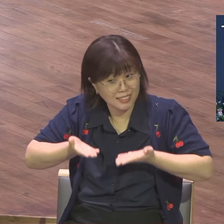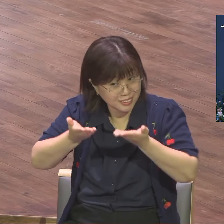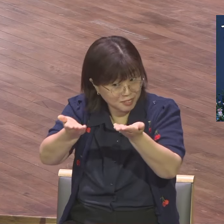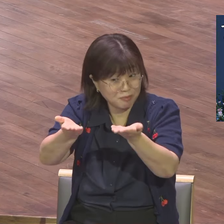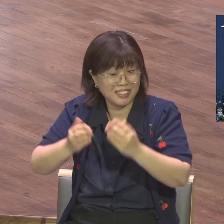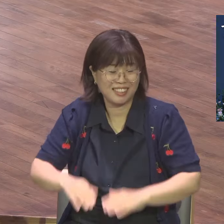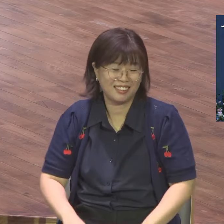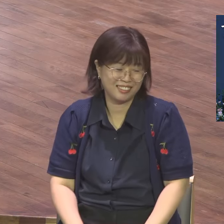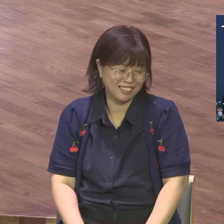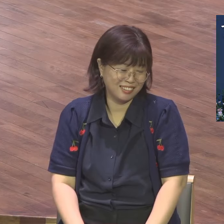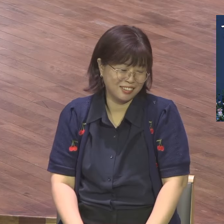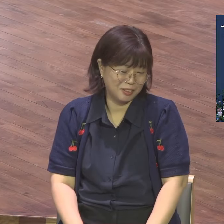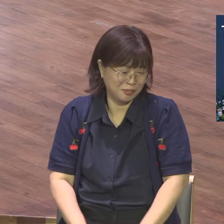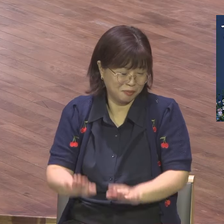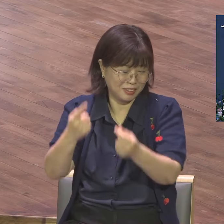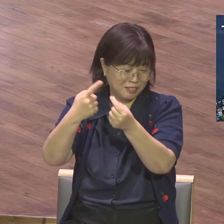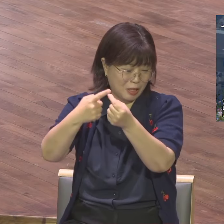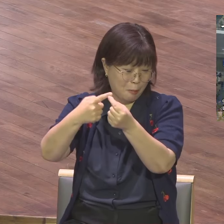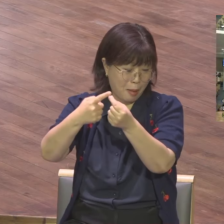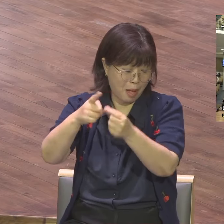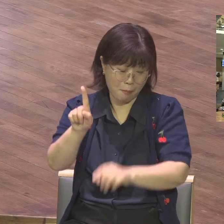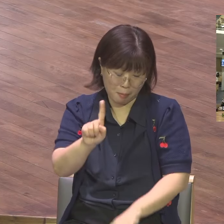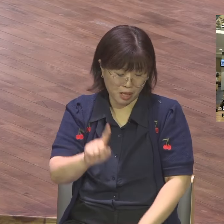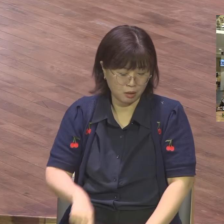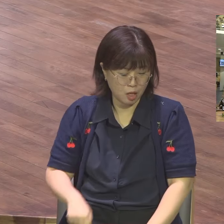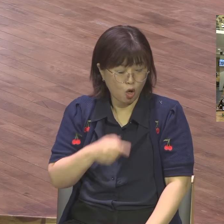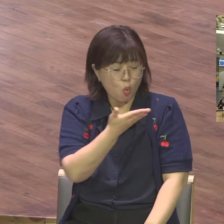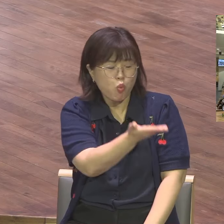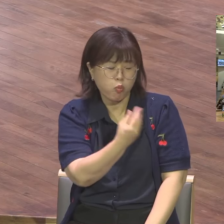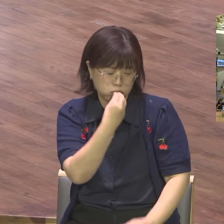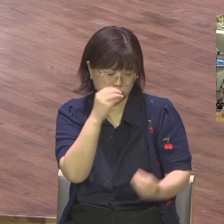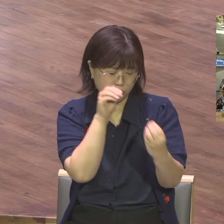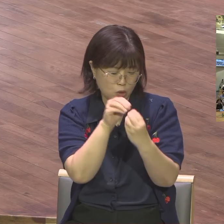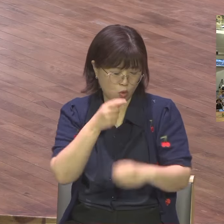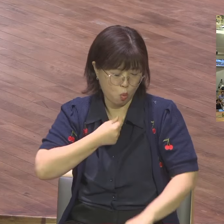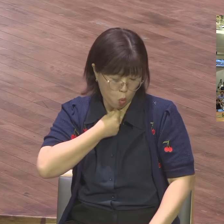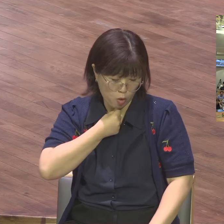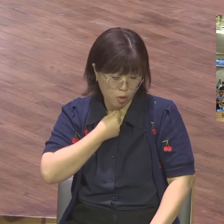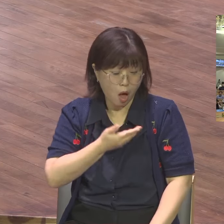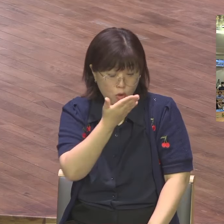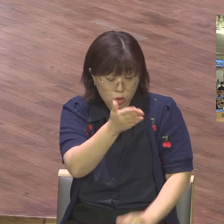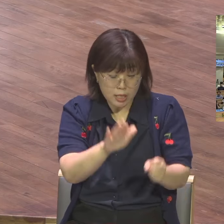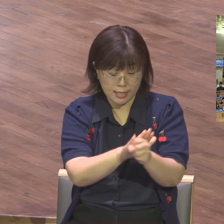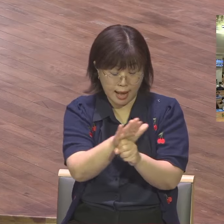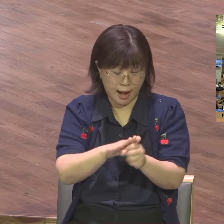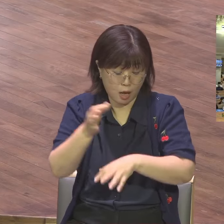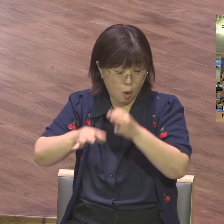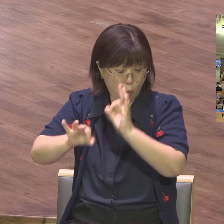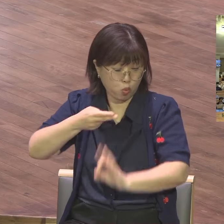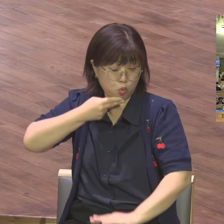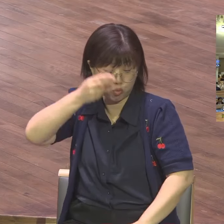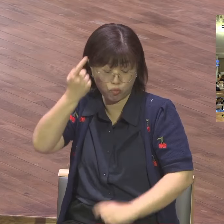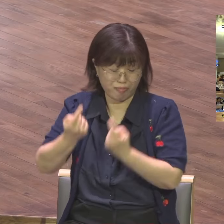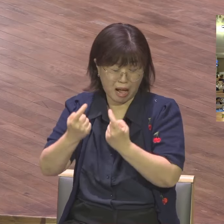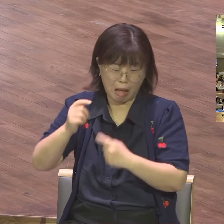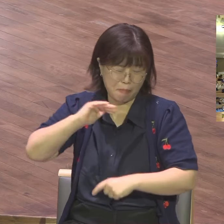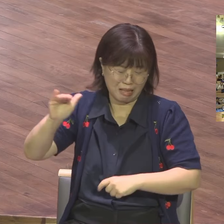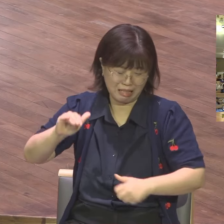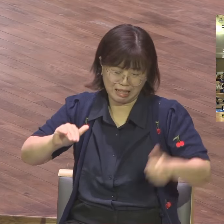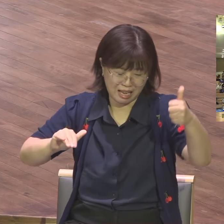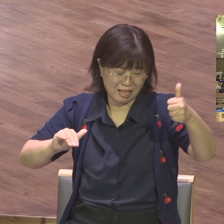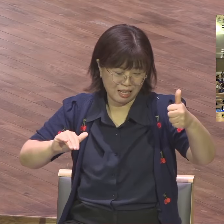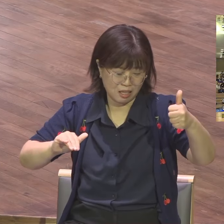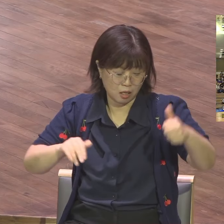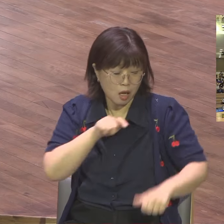2절 4절을 다시 봅니다. 내게 입맞추기를 원하니 내 사랑이 포도주보다 나미르구나.